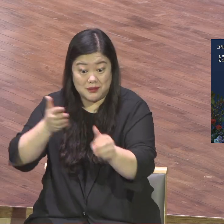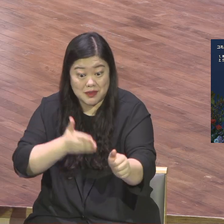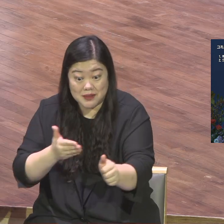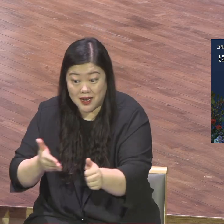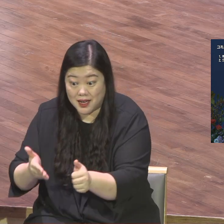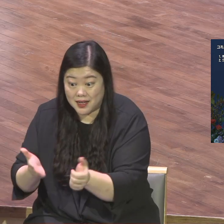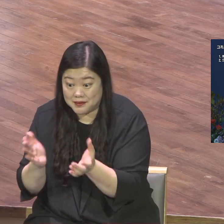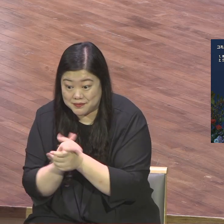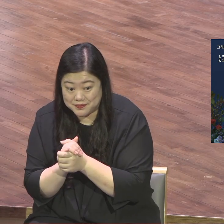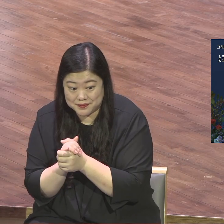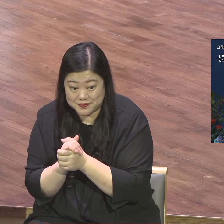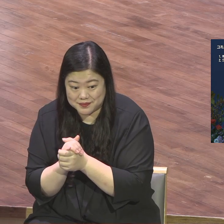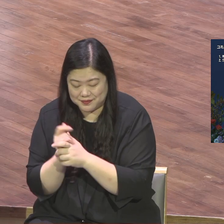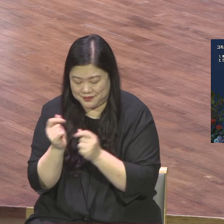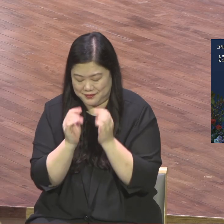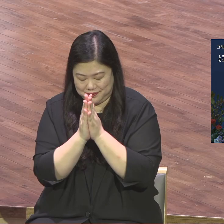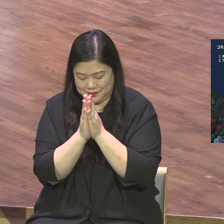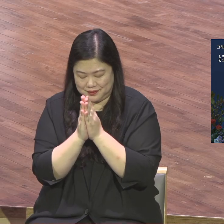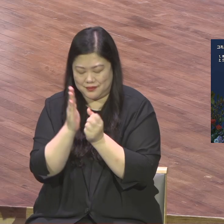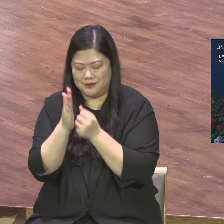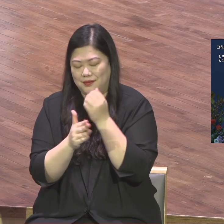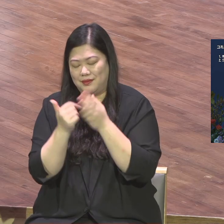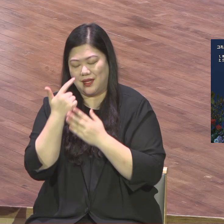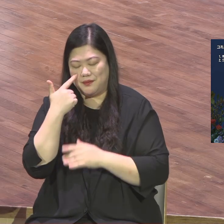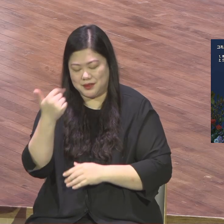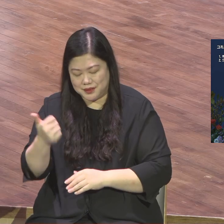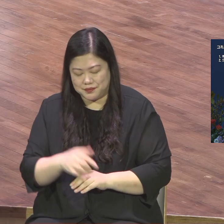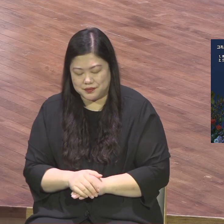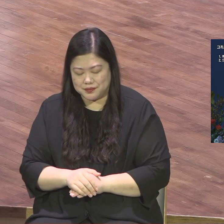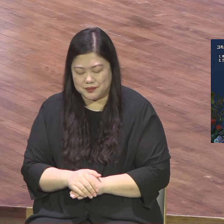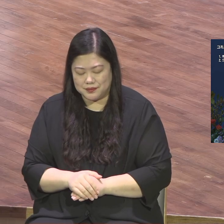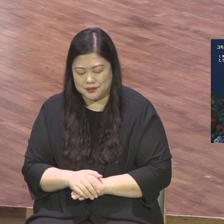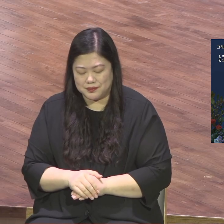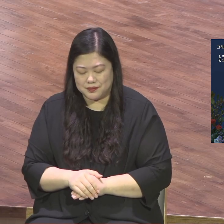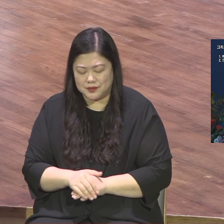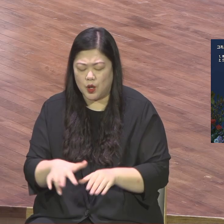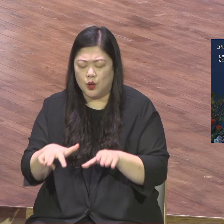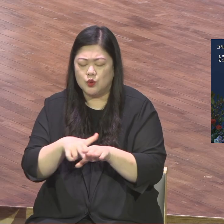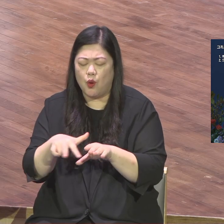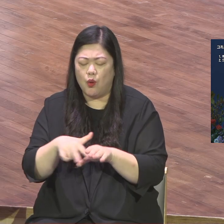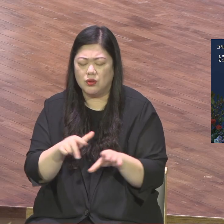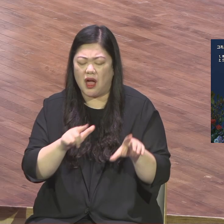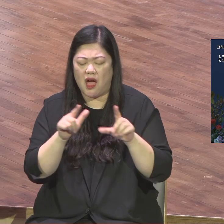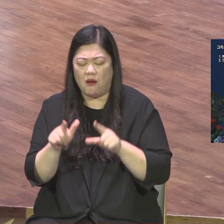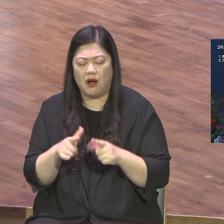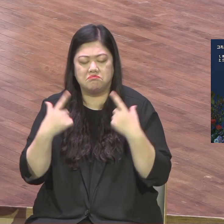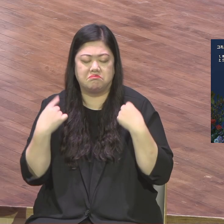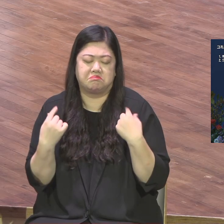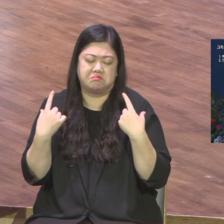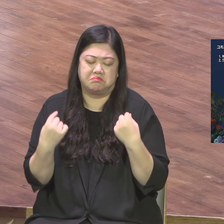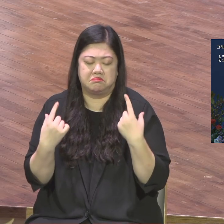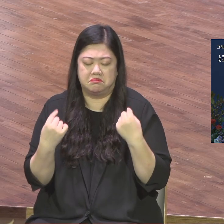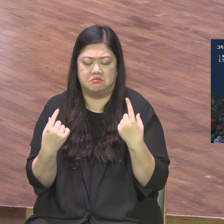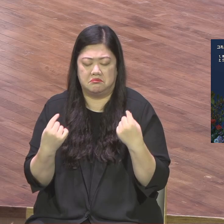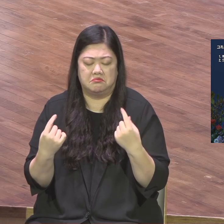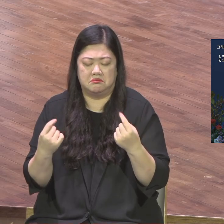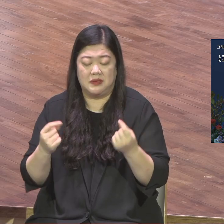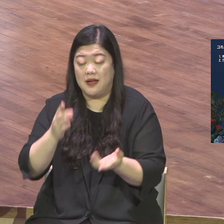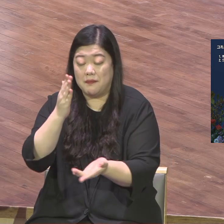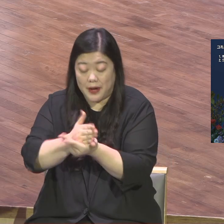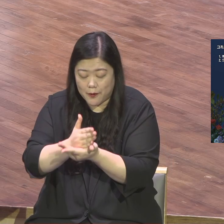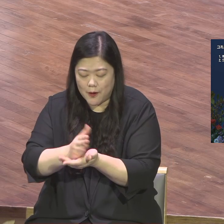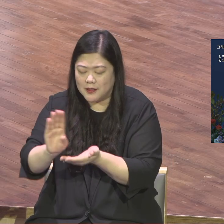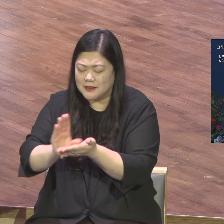기도합시다. 아버지 하나님 우리 영계 모든 성도들 일선한만한 종교생활하지 말고 그리스도의 비밀을 맡은